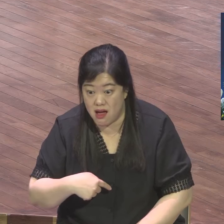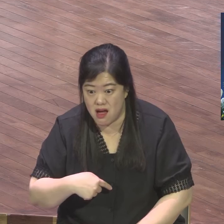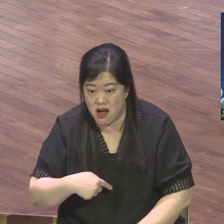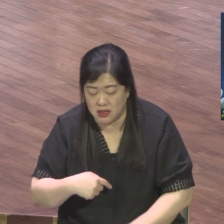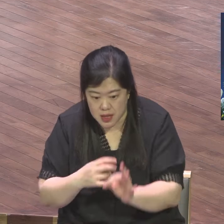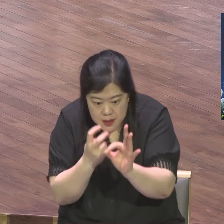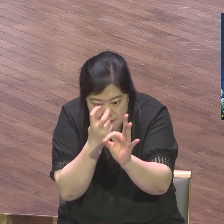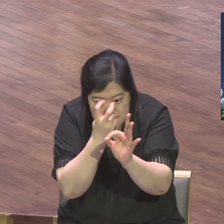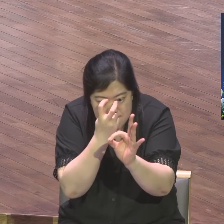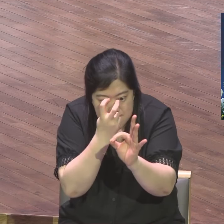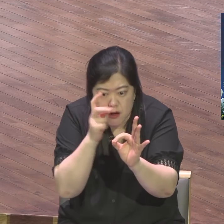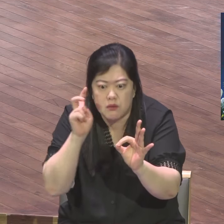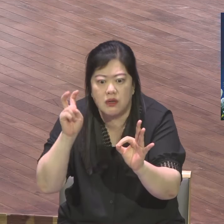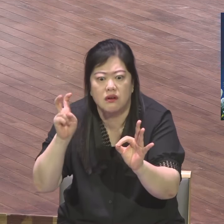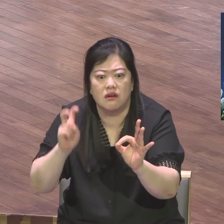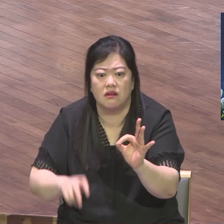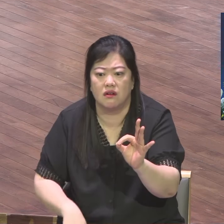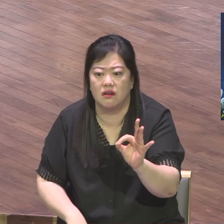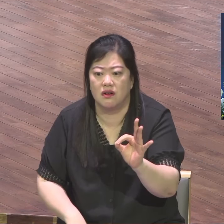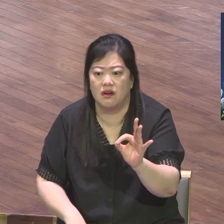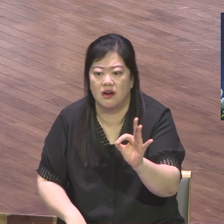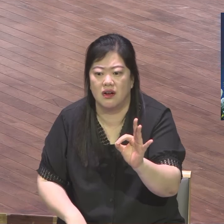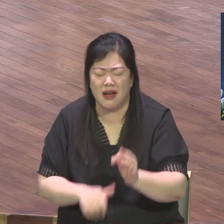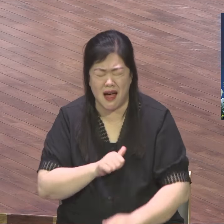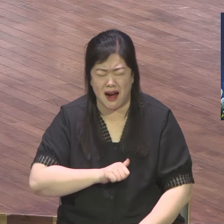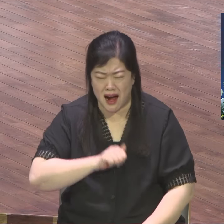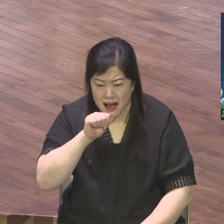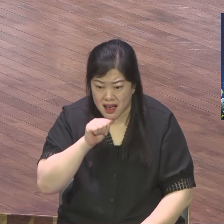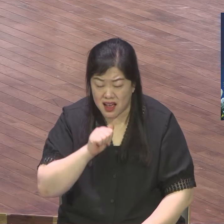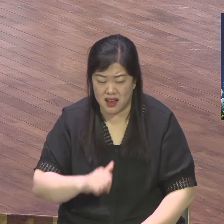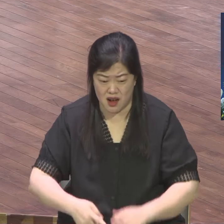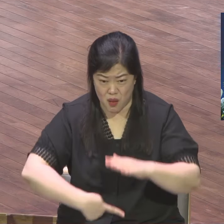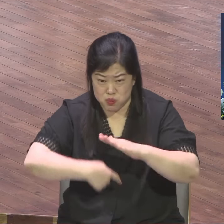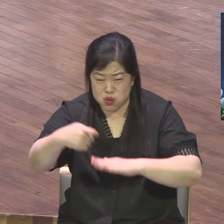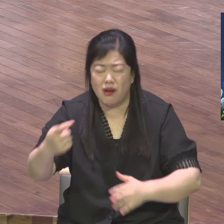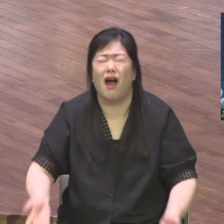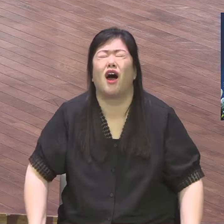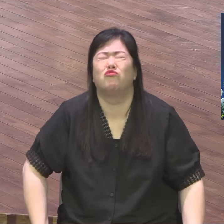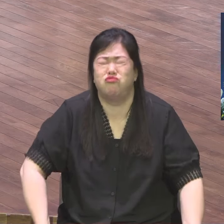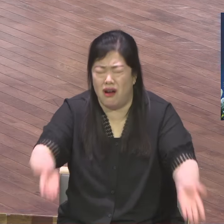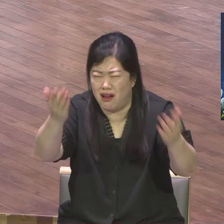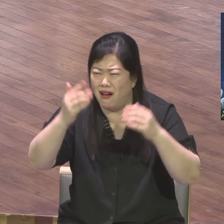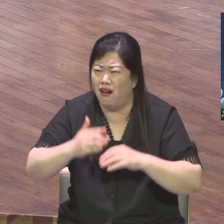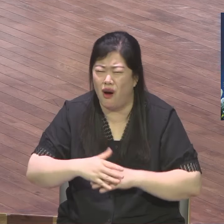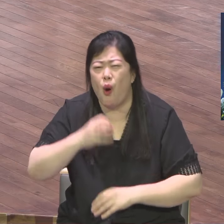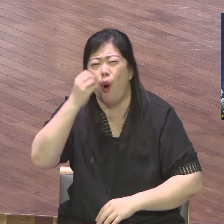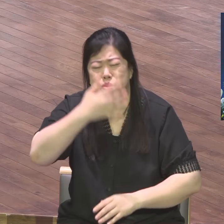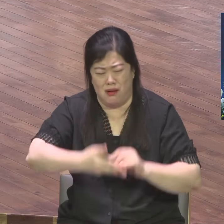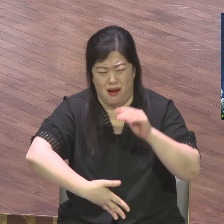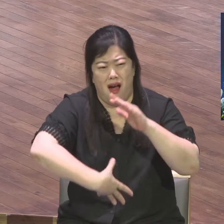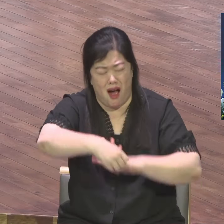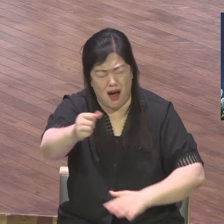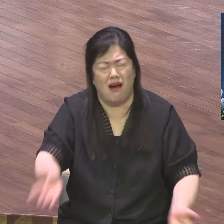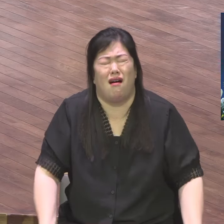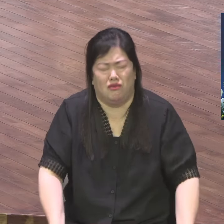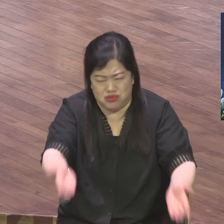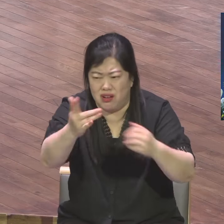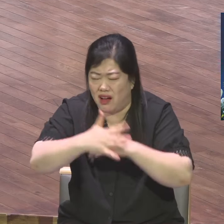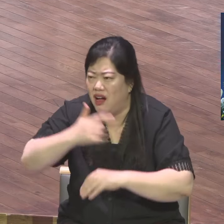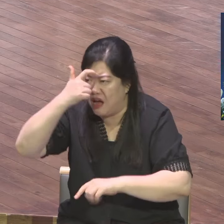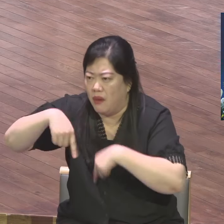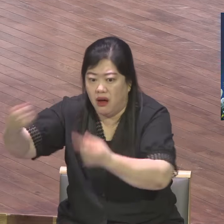사람이 그렇습니다. 몇 조가 있고 몇 천억이 있어보세요. 여기 심장이 은혜 받아 나와 앉아